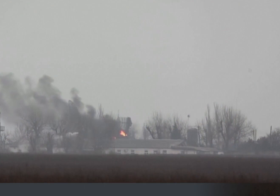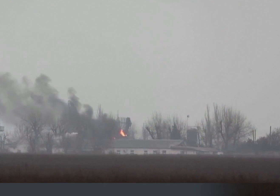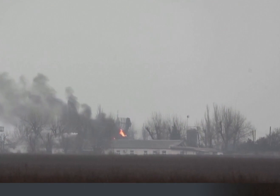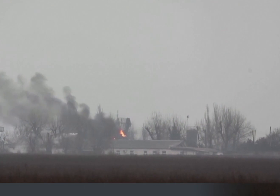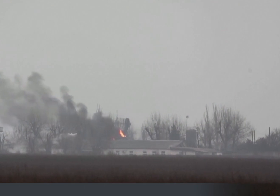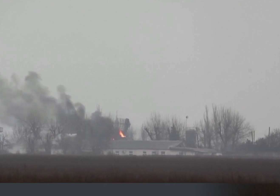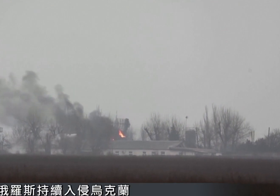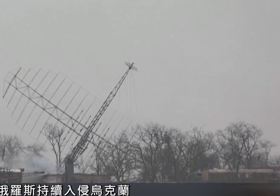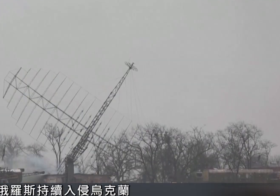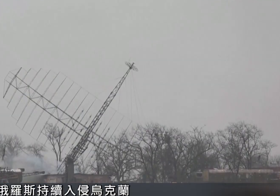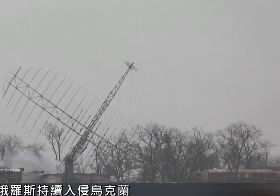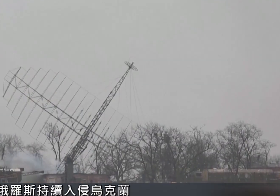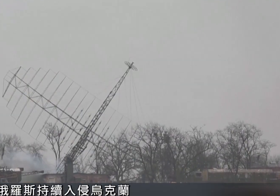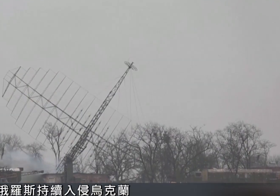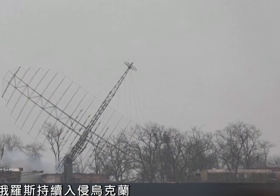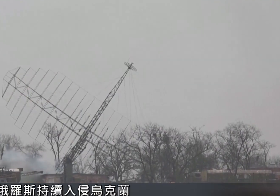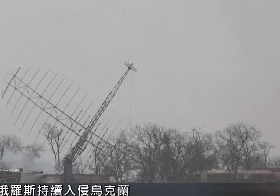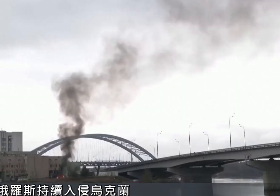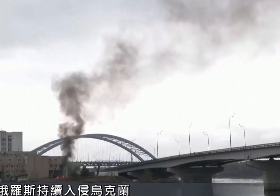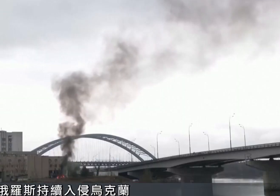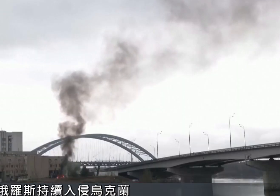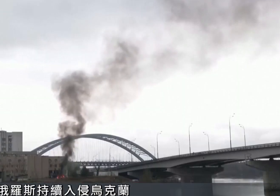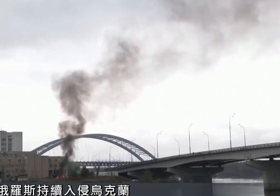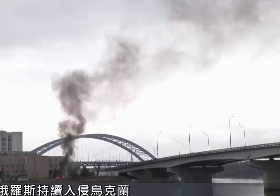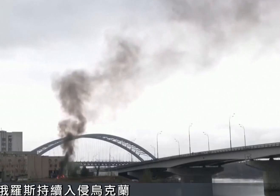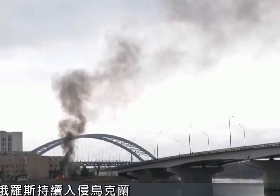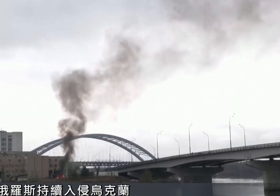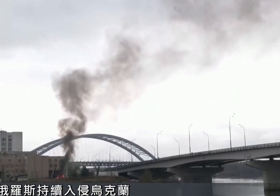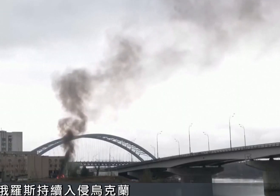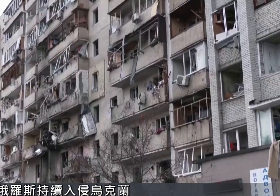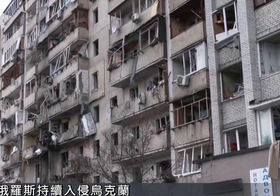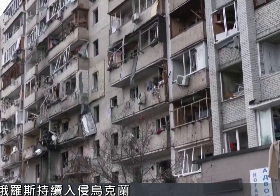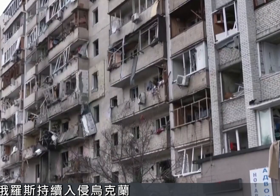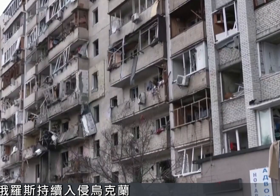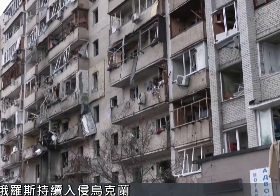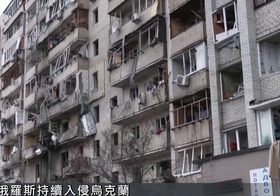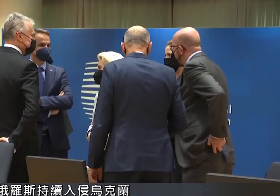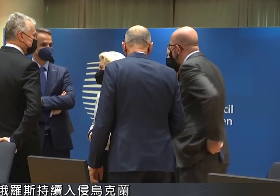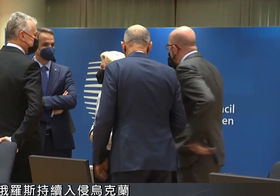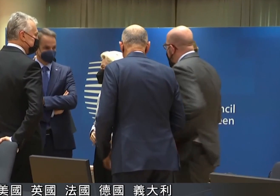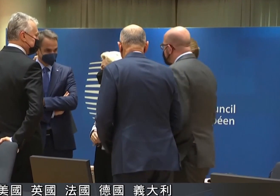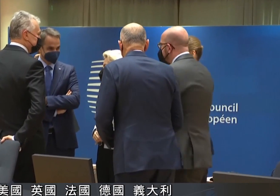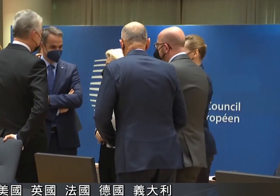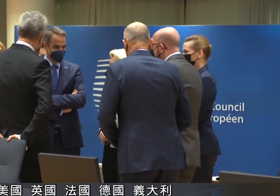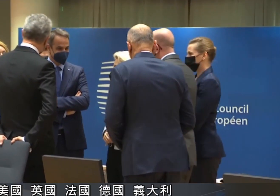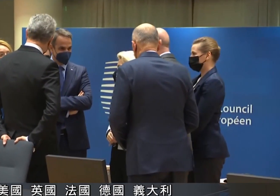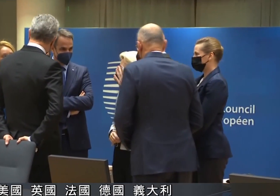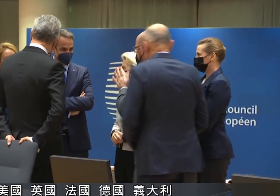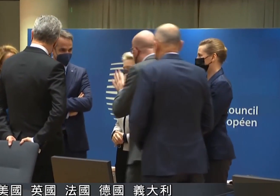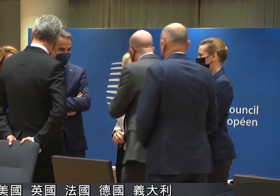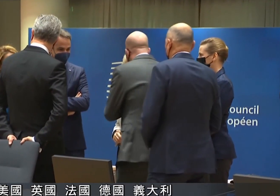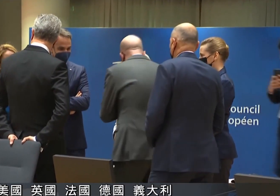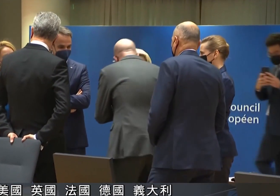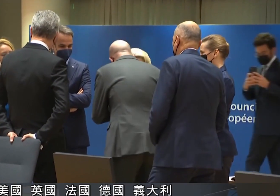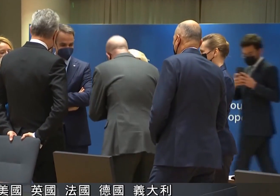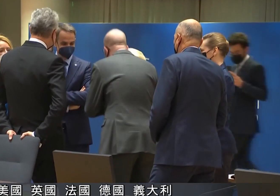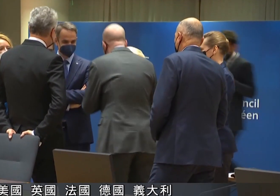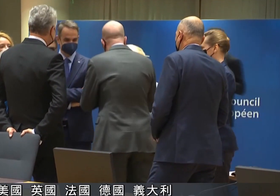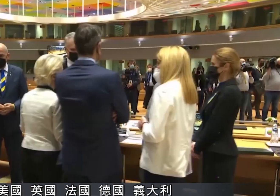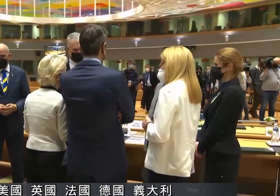俄罗斯持续入侵乌克兰，各国接连对俄罗斯祭出制裁措施。美国、英国、法国、德国、意大利及欧盟等